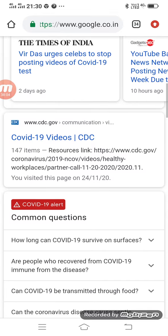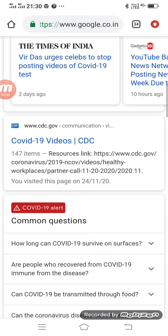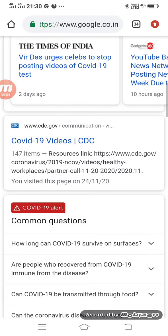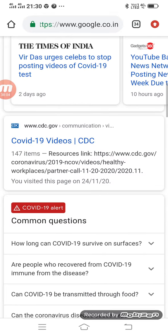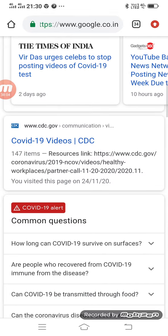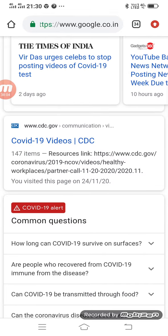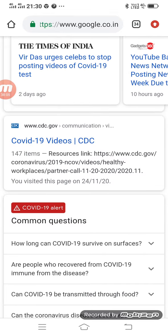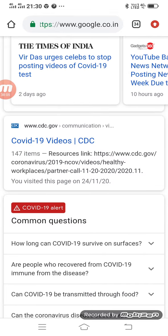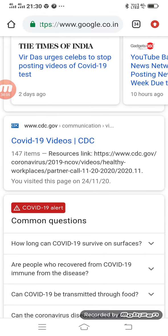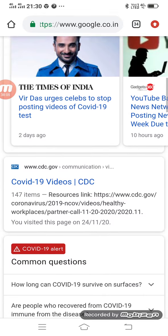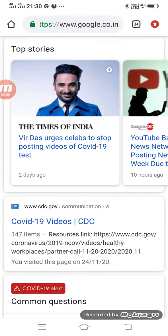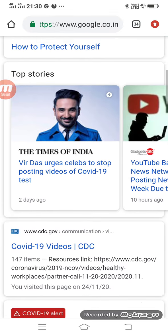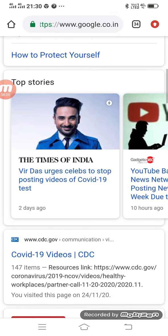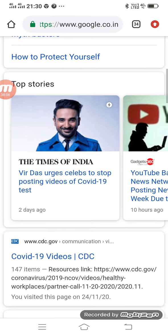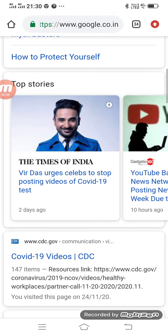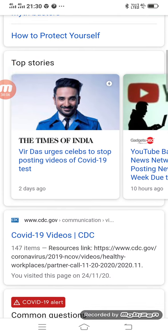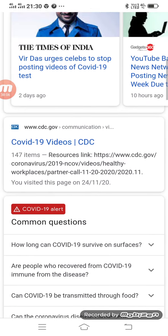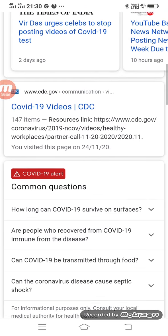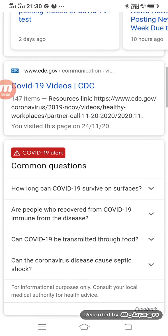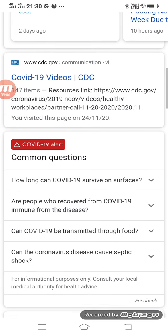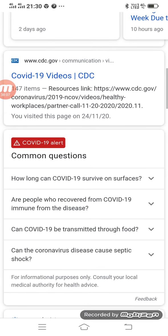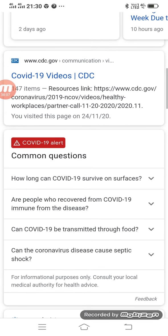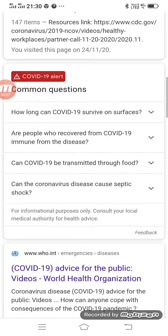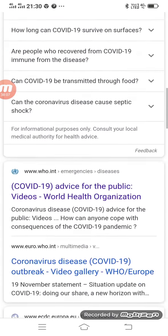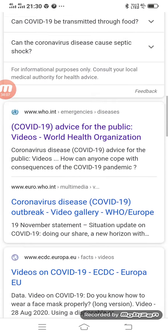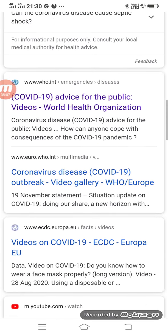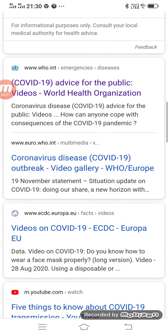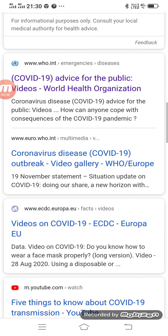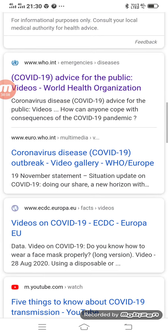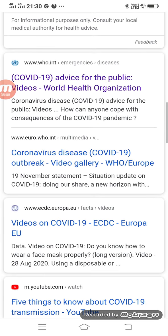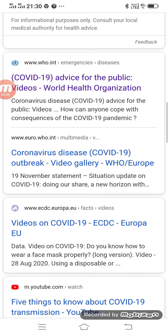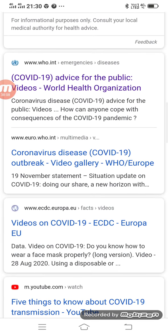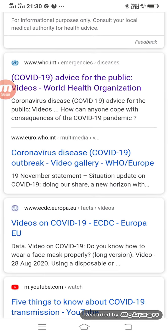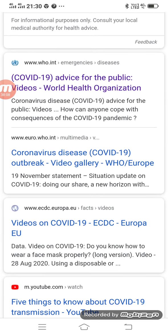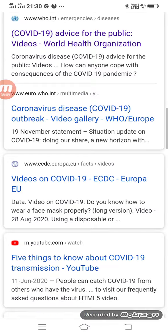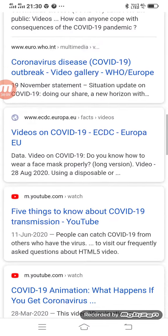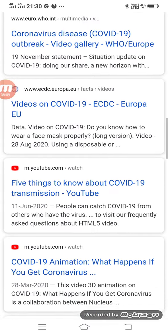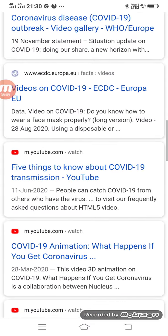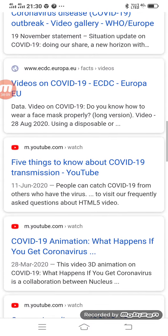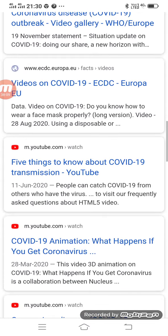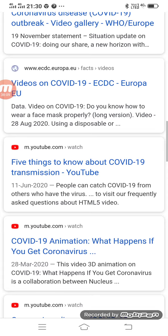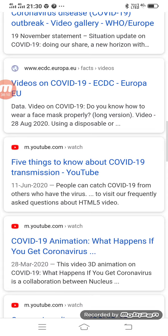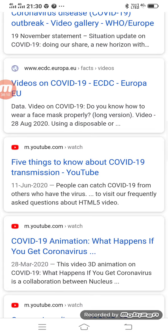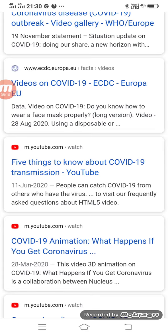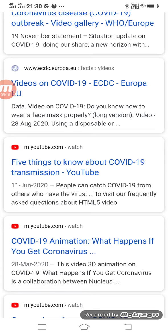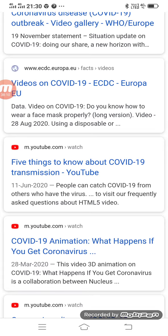ले आओ जाओ चले जाओ तो अब कहाँ जाऊँगा अभी टाइम थोड़ी हुआ ज़्यादा